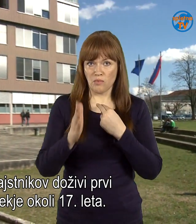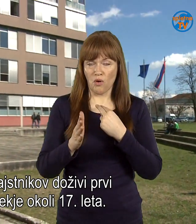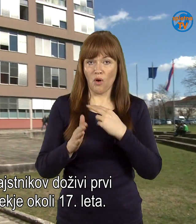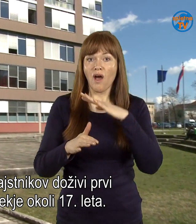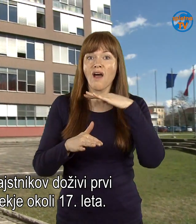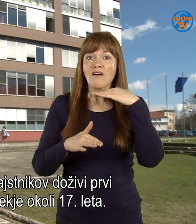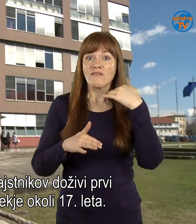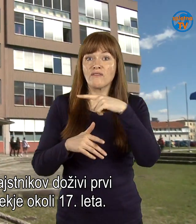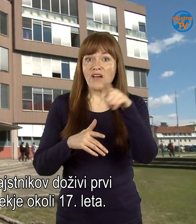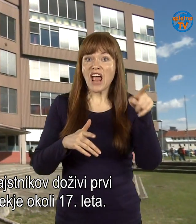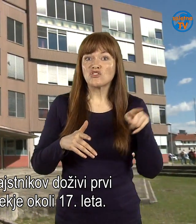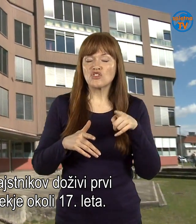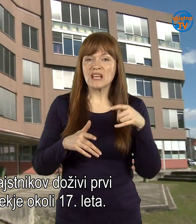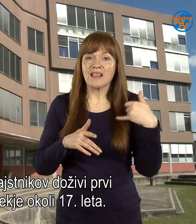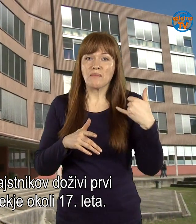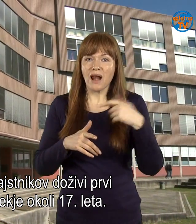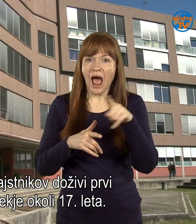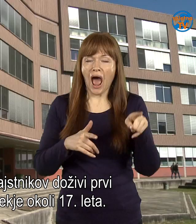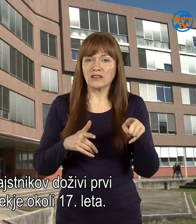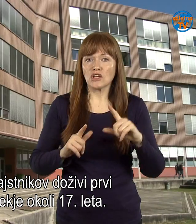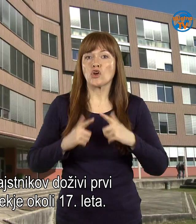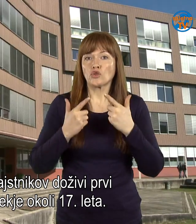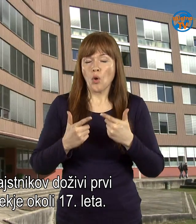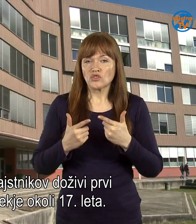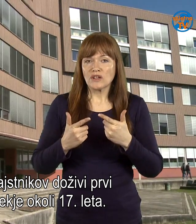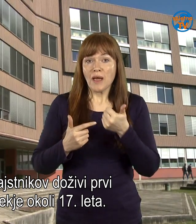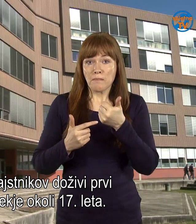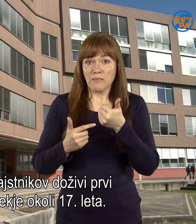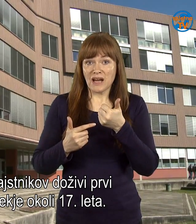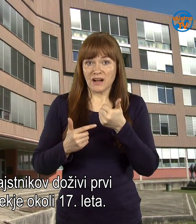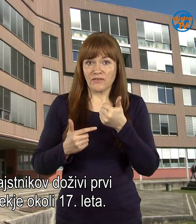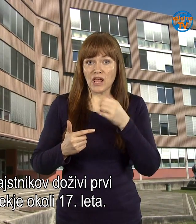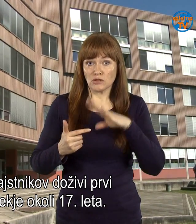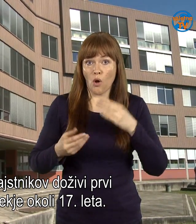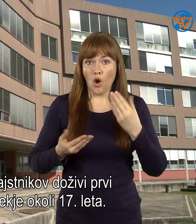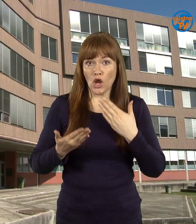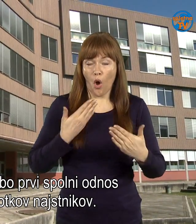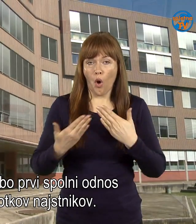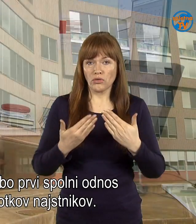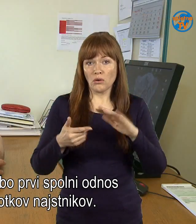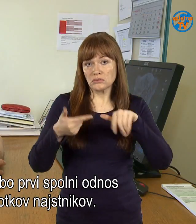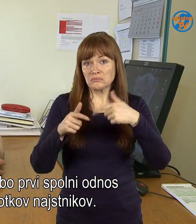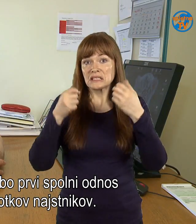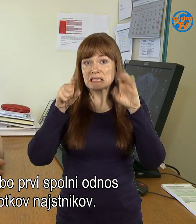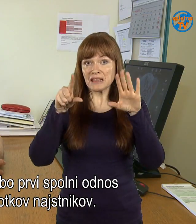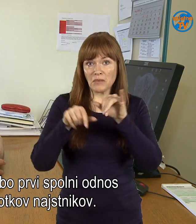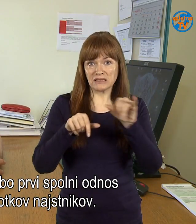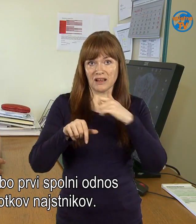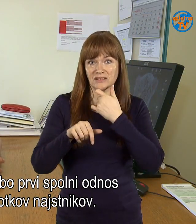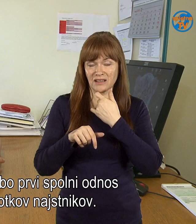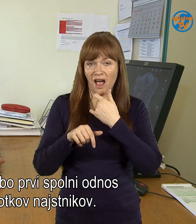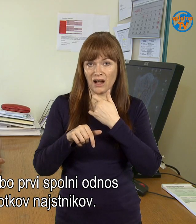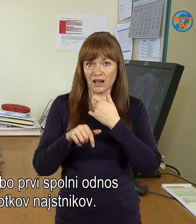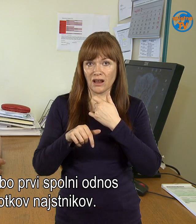večina najstnikov doživi prvi spolni odnos nekje okrog 17. leta. Takrat ima za sabo prvi